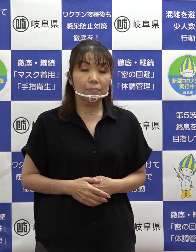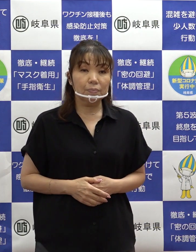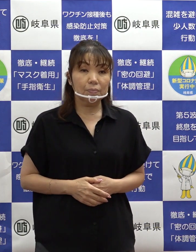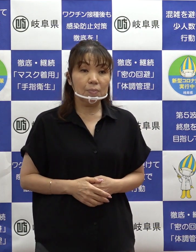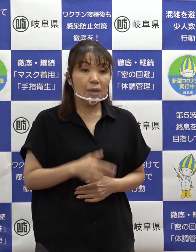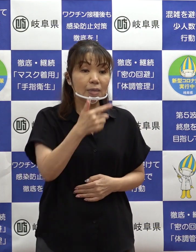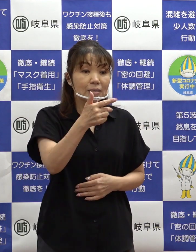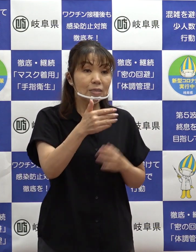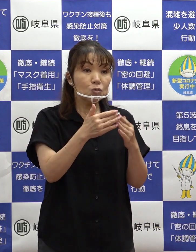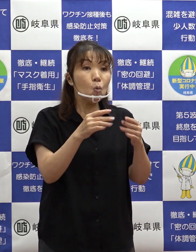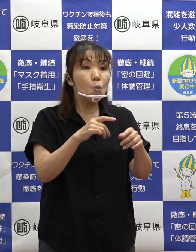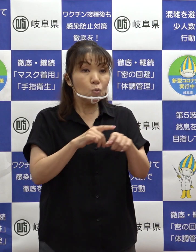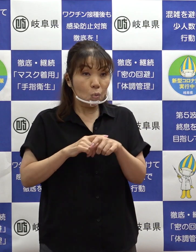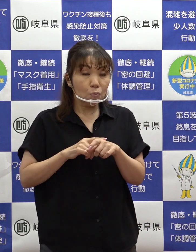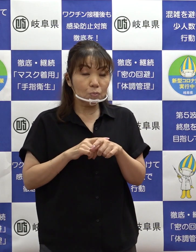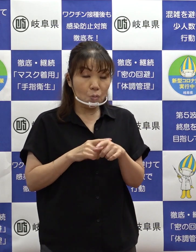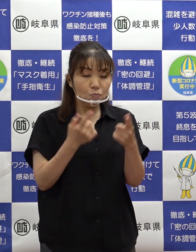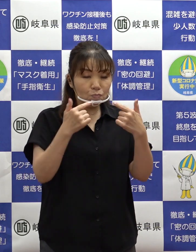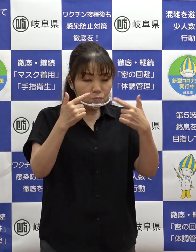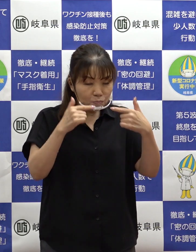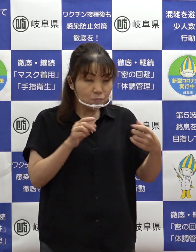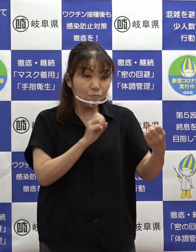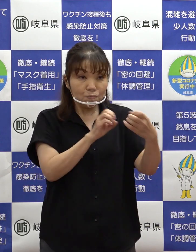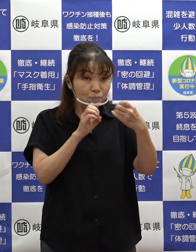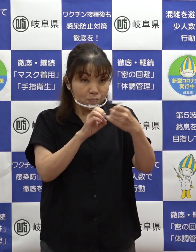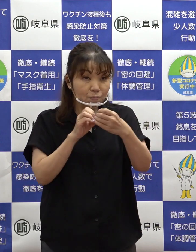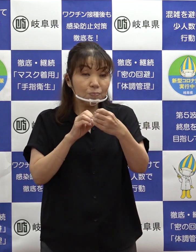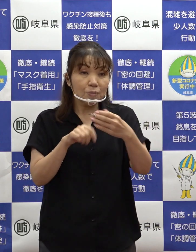市町村と絶えず私ども話をしてますのは、やっぱり